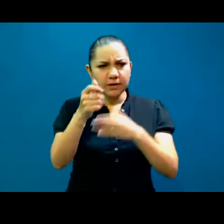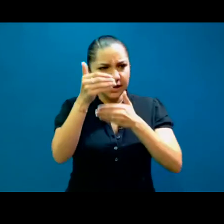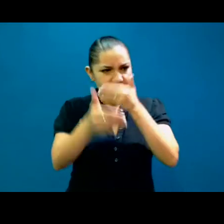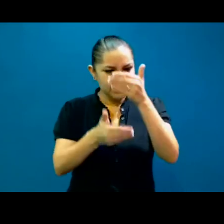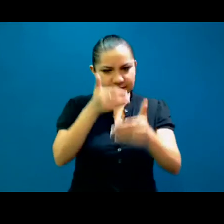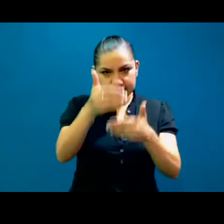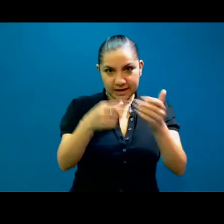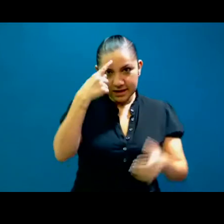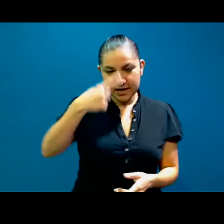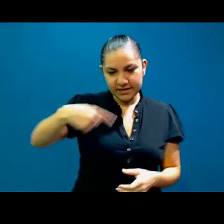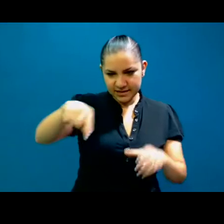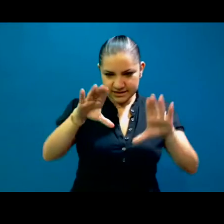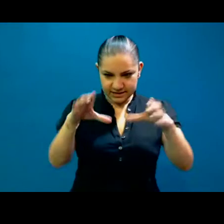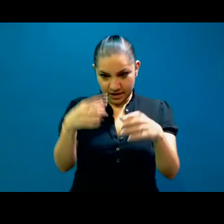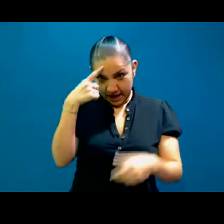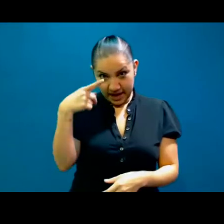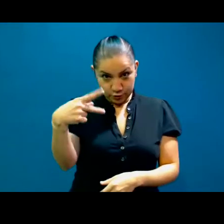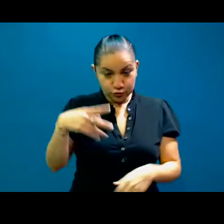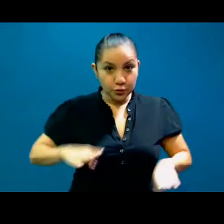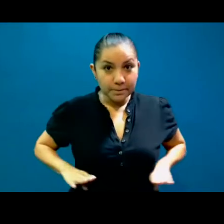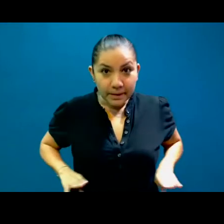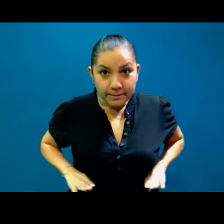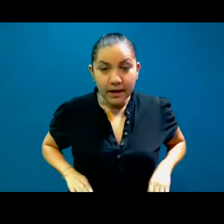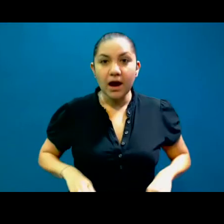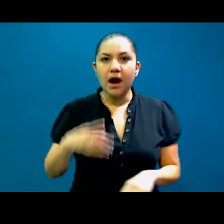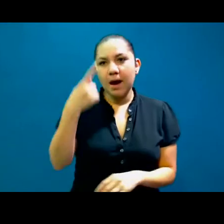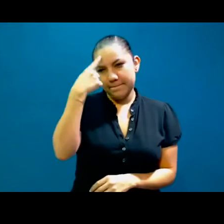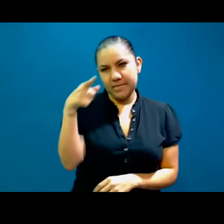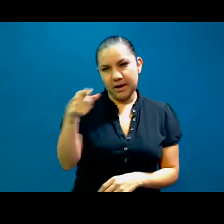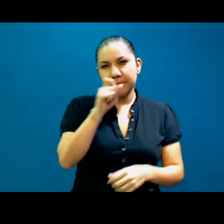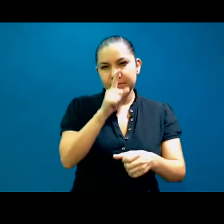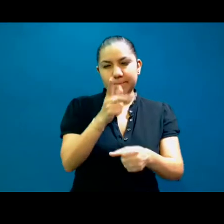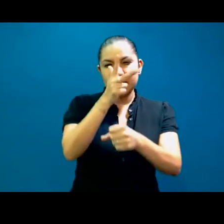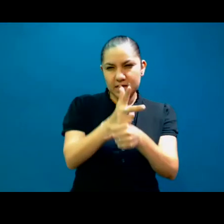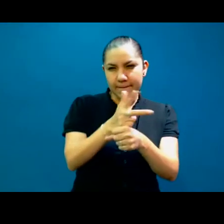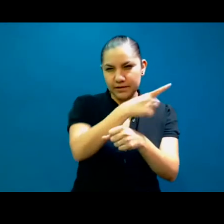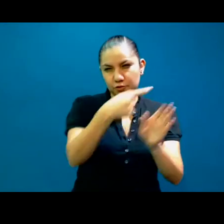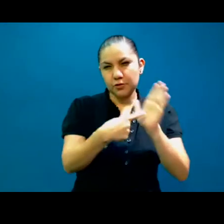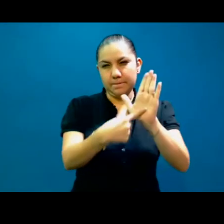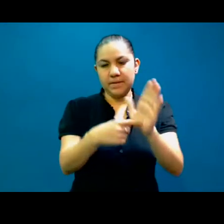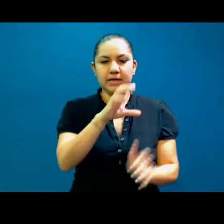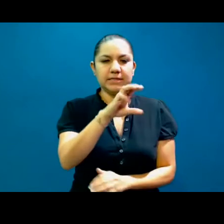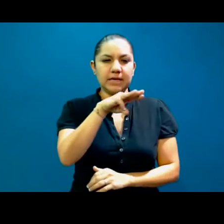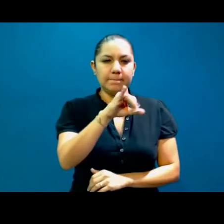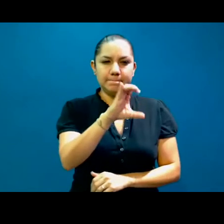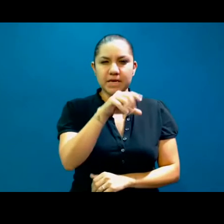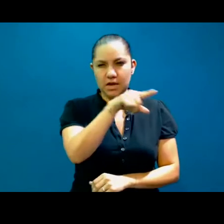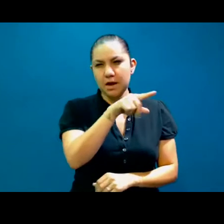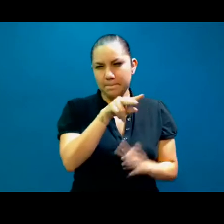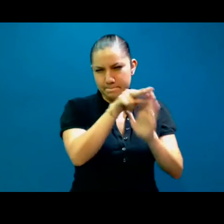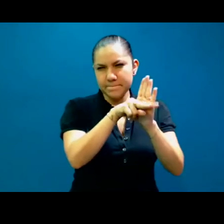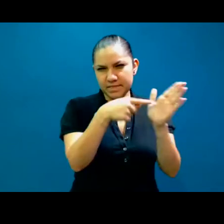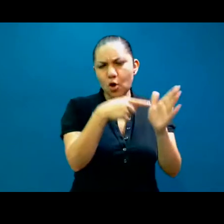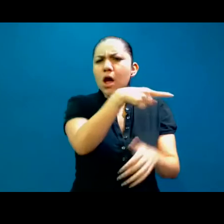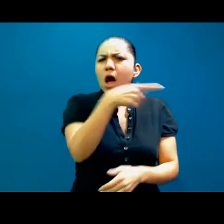Vamos a tener también un ratito una pequeña grabación que hizo el Colegio Mexicano de Intérpretes de Conferencias, que aunque ya estuvo con